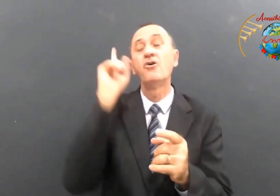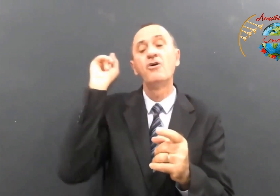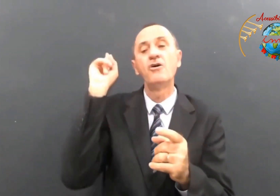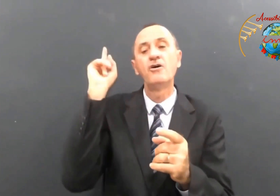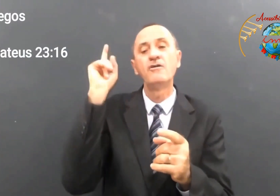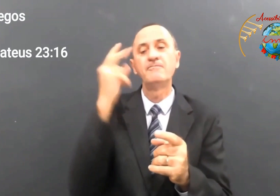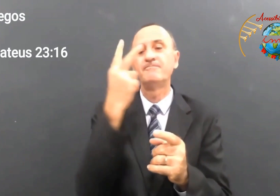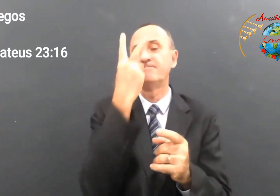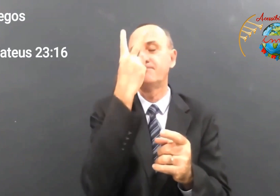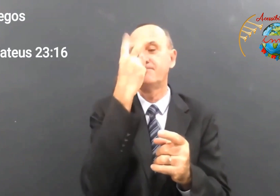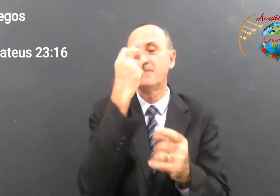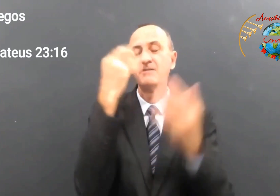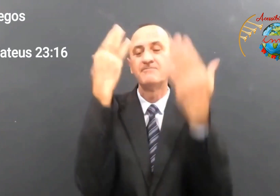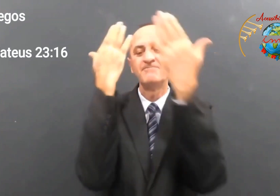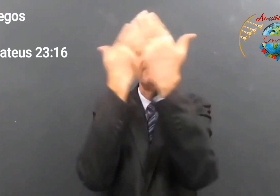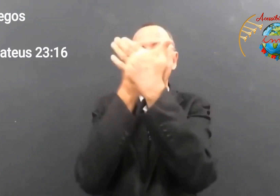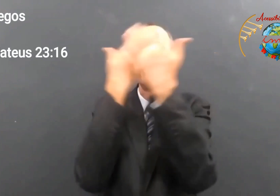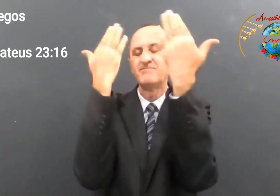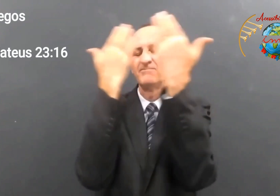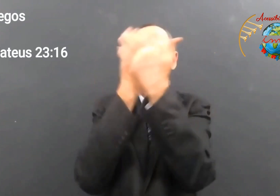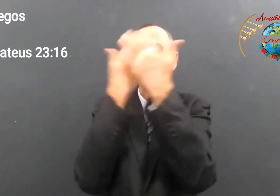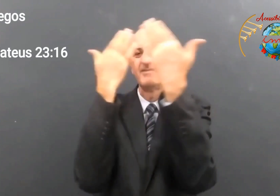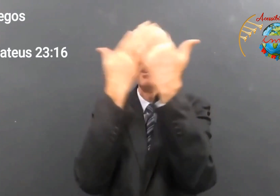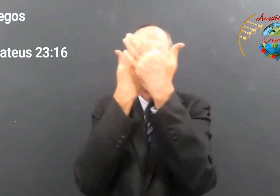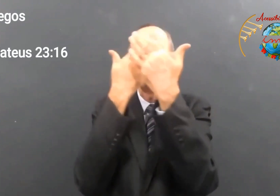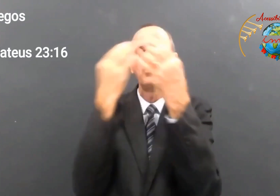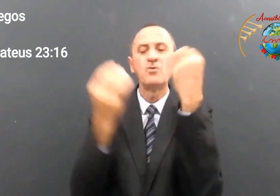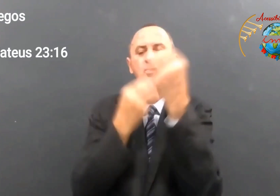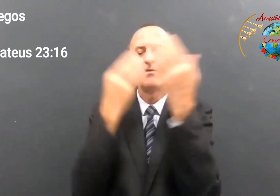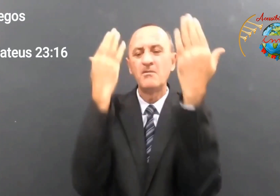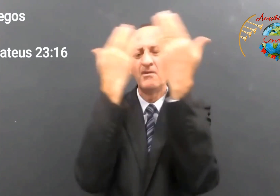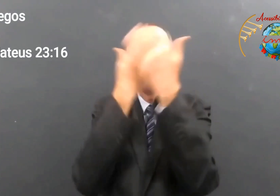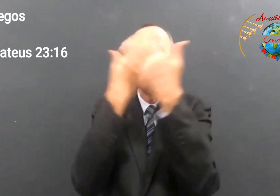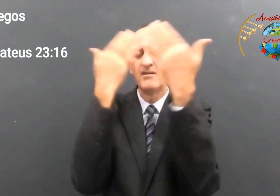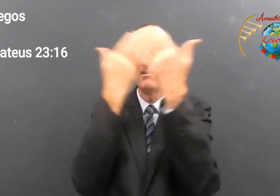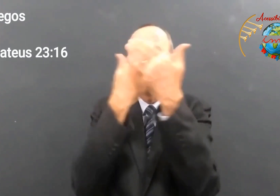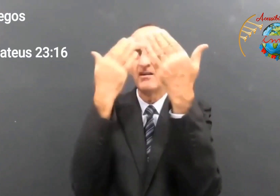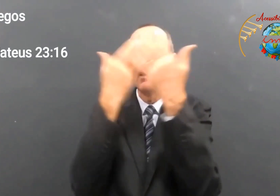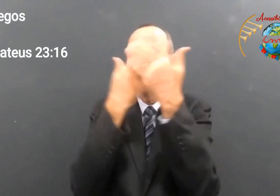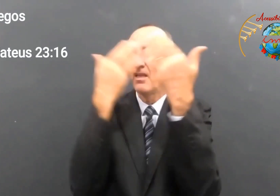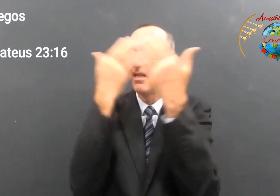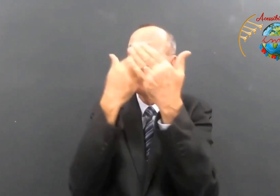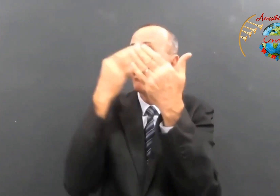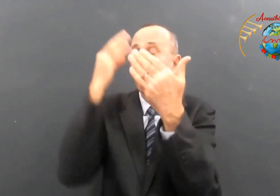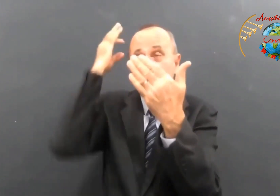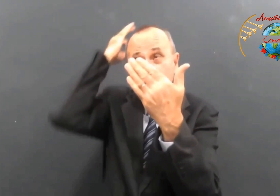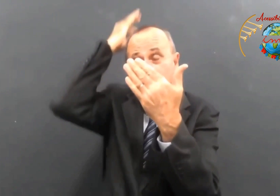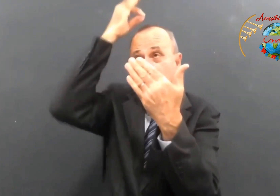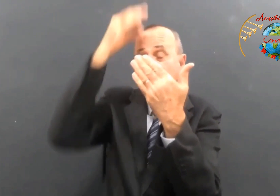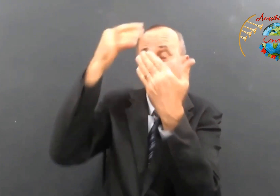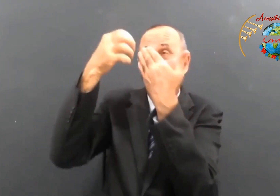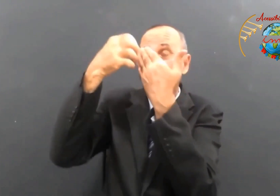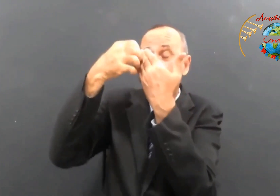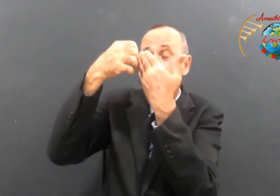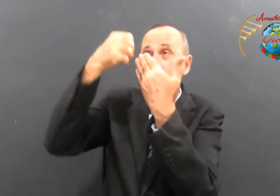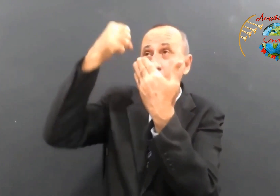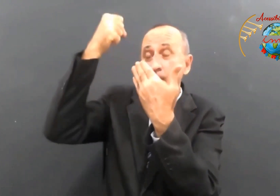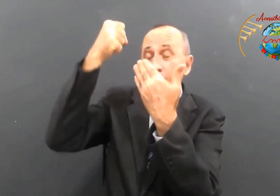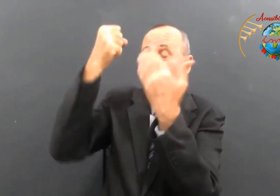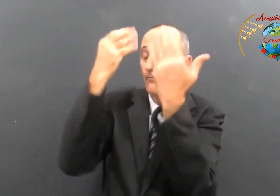E Jesus também chama, olha, essa multidão de cegos. Como assim cegos? Cego no sentido